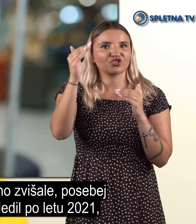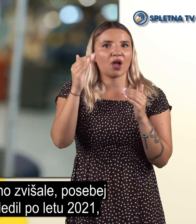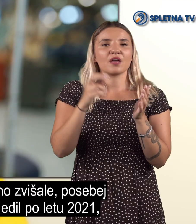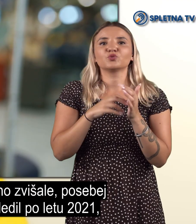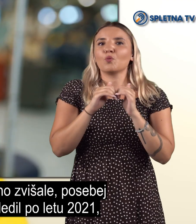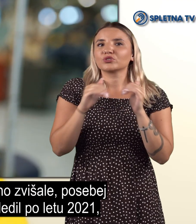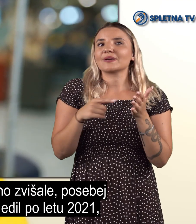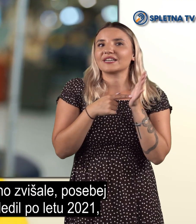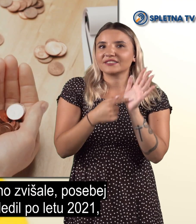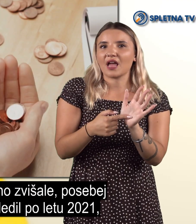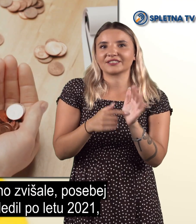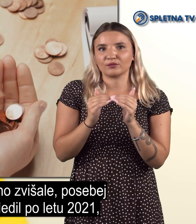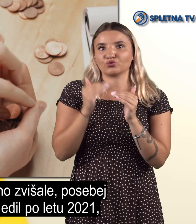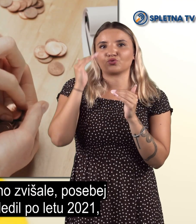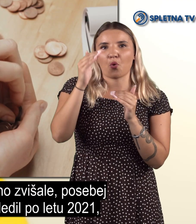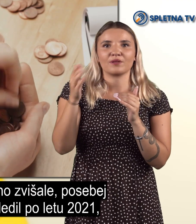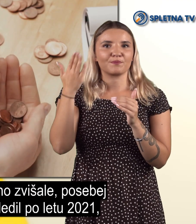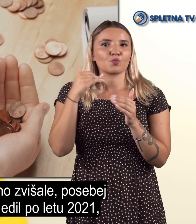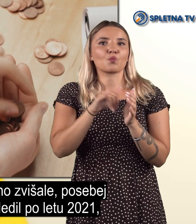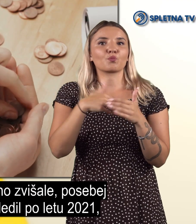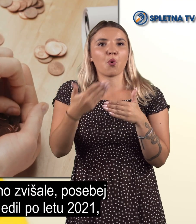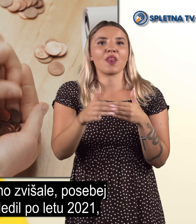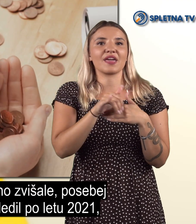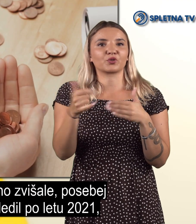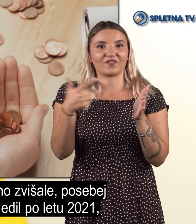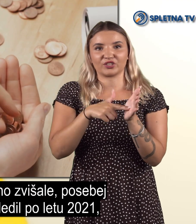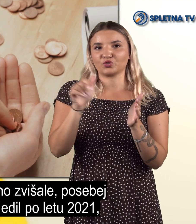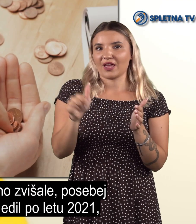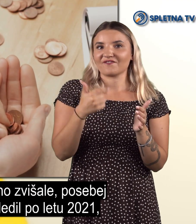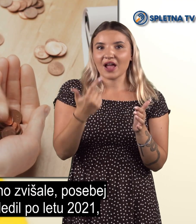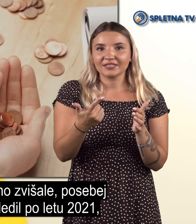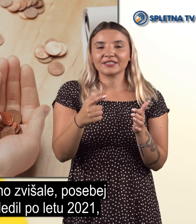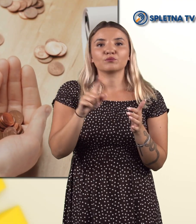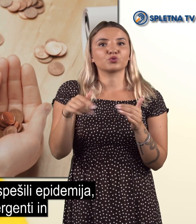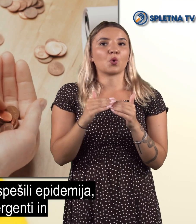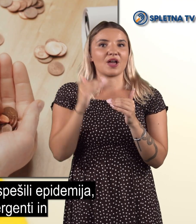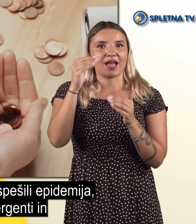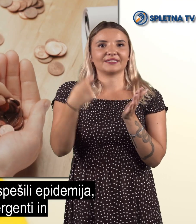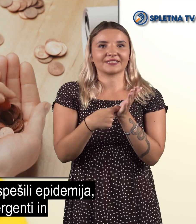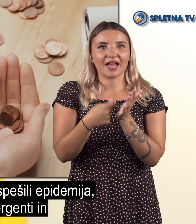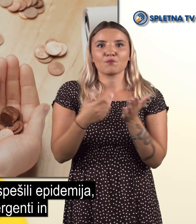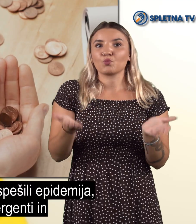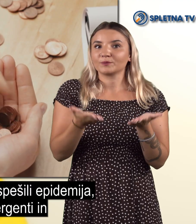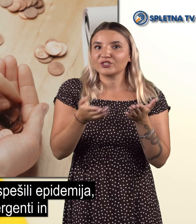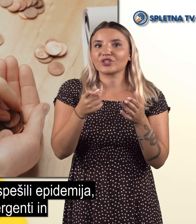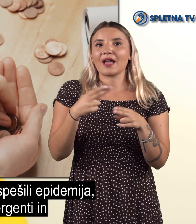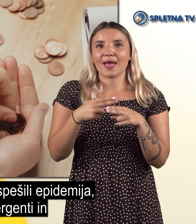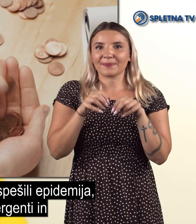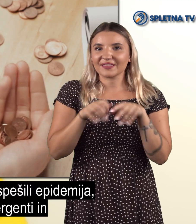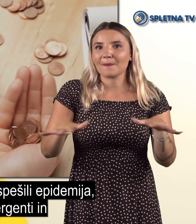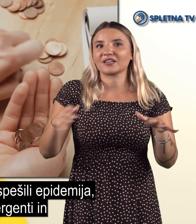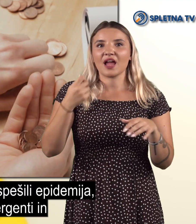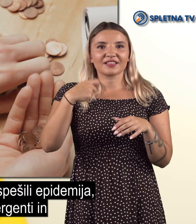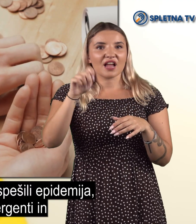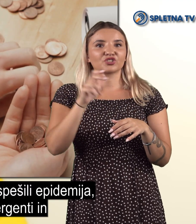Posebej izrazit skok pa je sledil po letu 2021, ko so rast cen pospešili epidemija, dražji